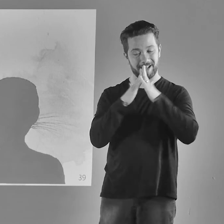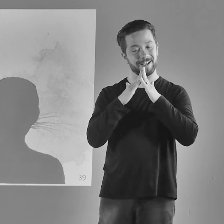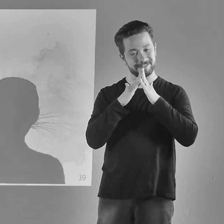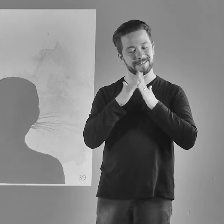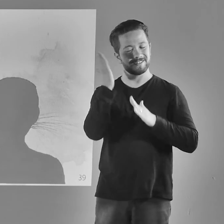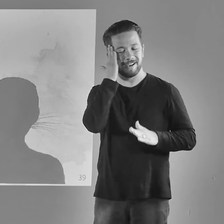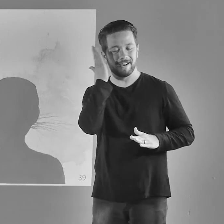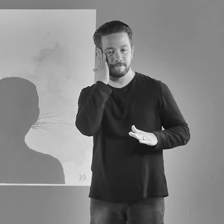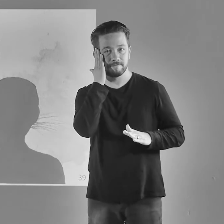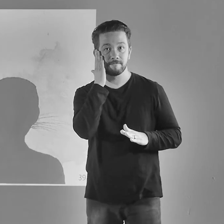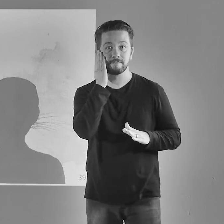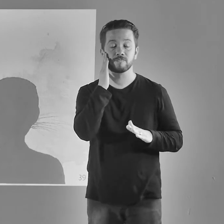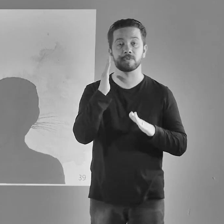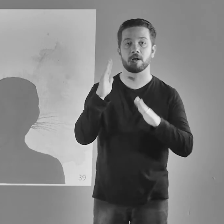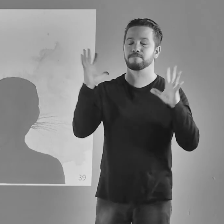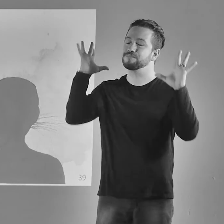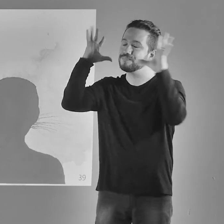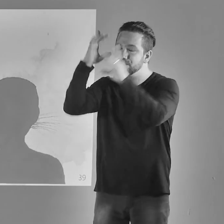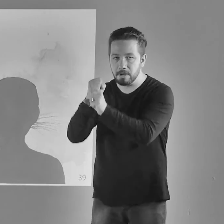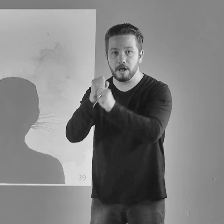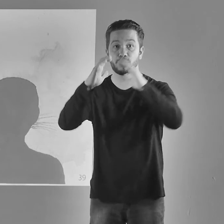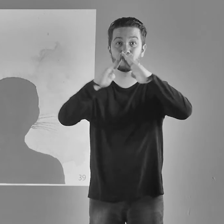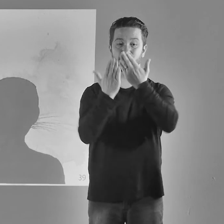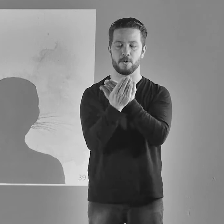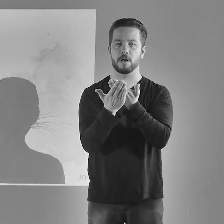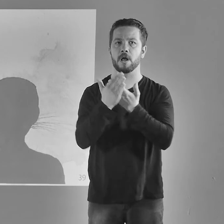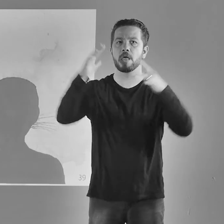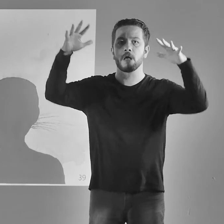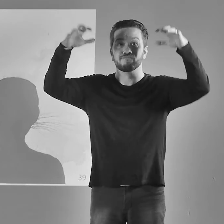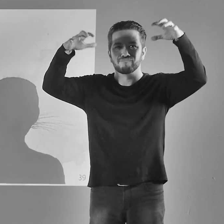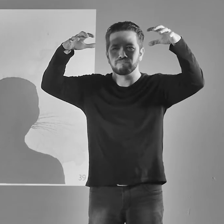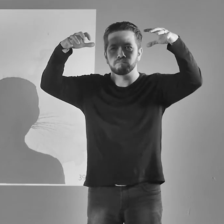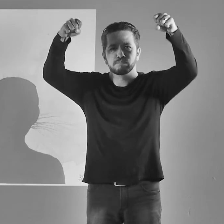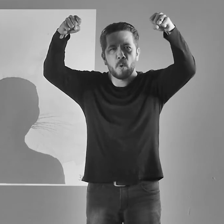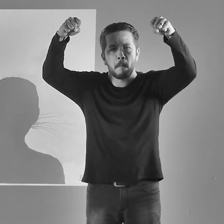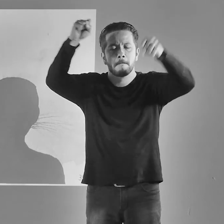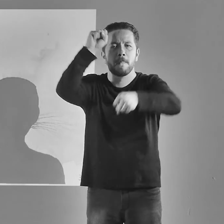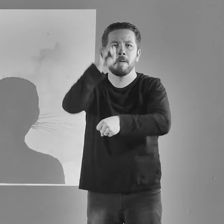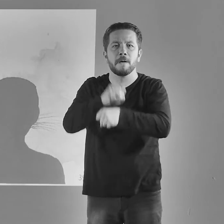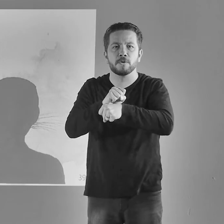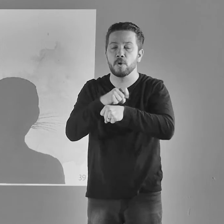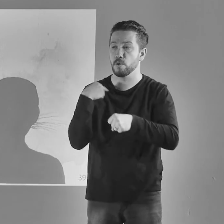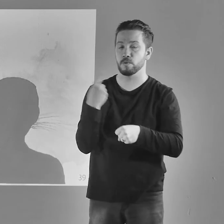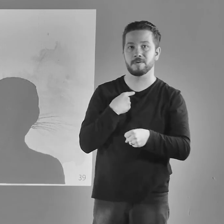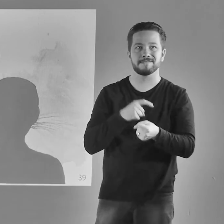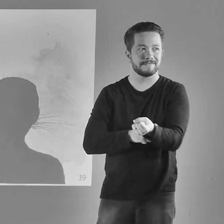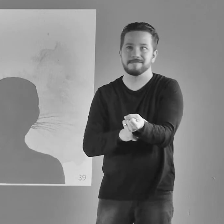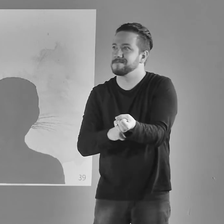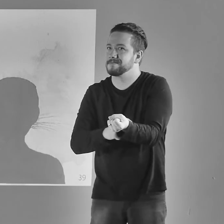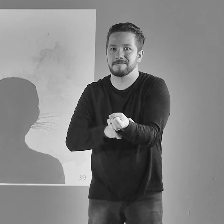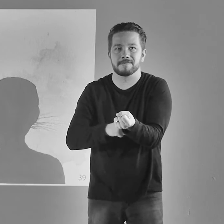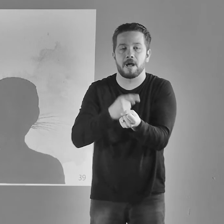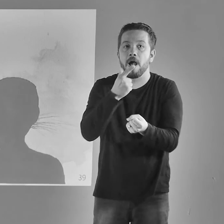Já não chovia quando o professor terminou sua história. Atônitos, esperamos um pouco até que a água do